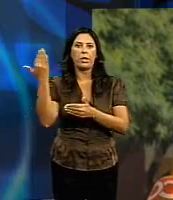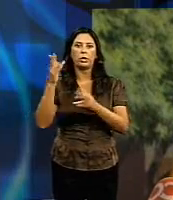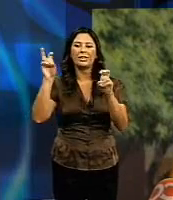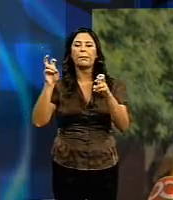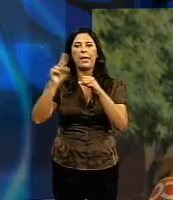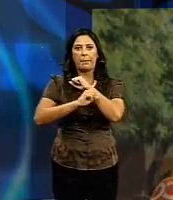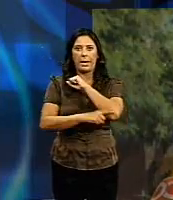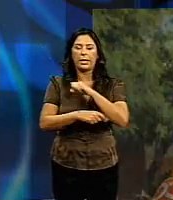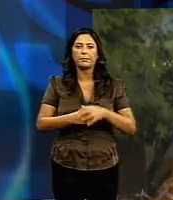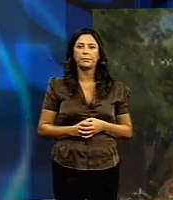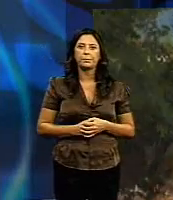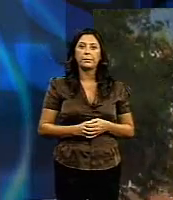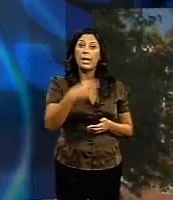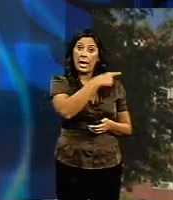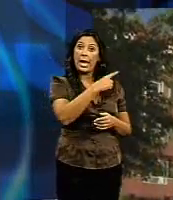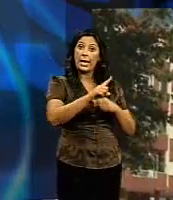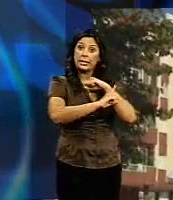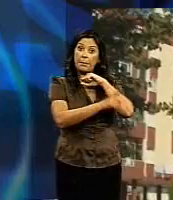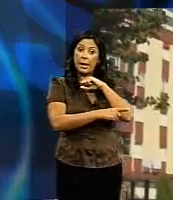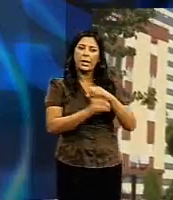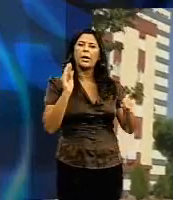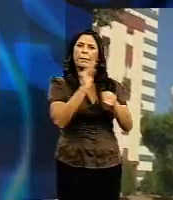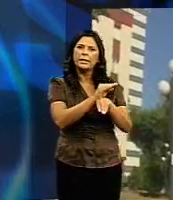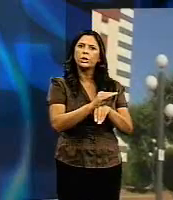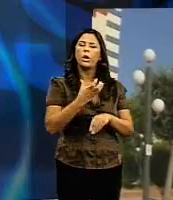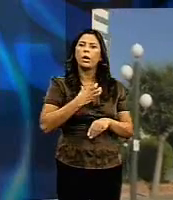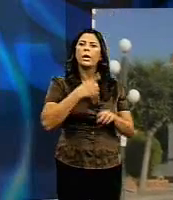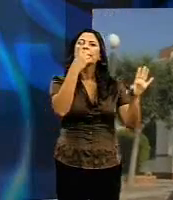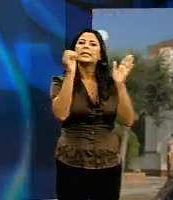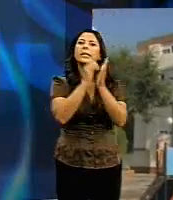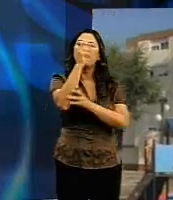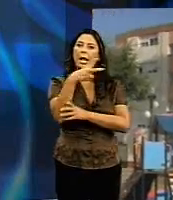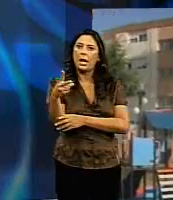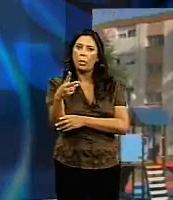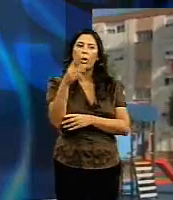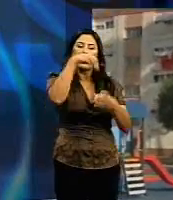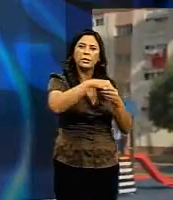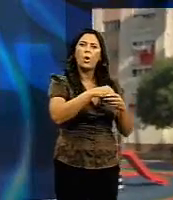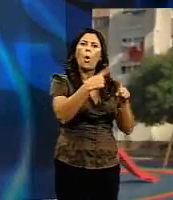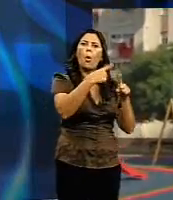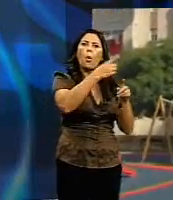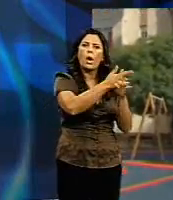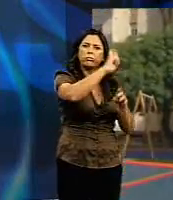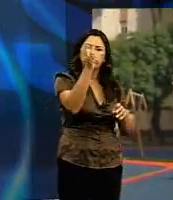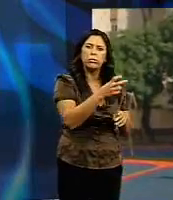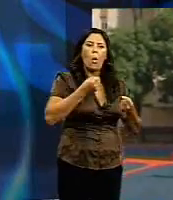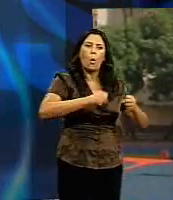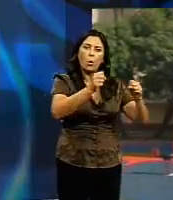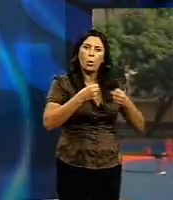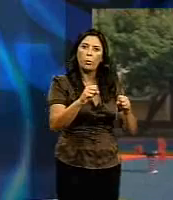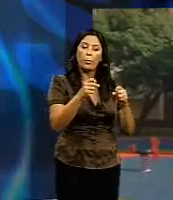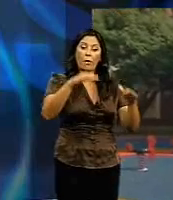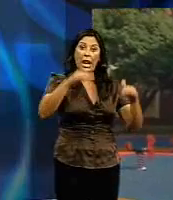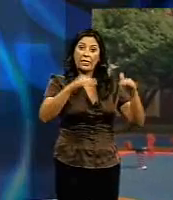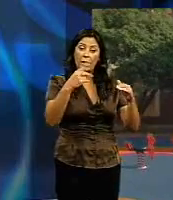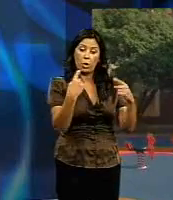parques. Este parque ha supuesto una inversión municipal de 60.000 euros y está compuesto por un multijuego, un columpio, un balancín de doble muelle y